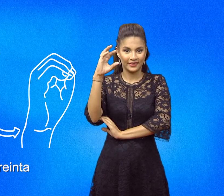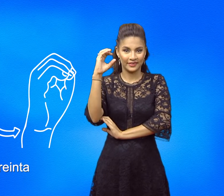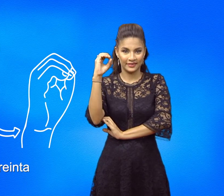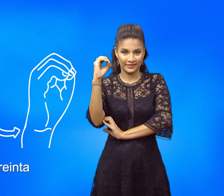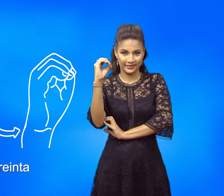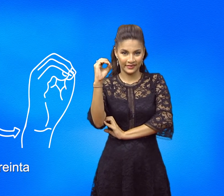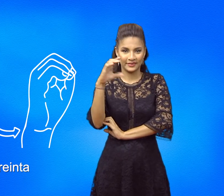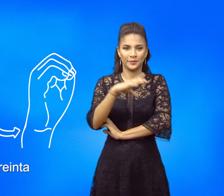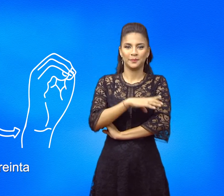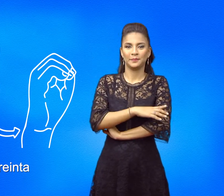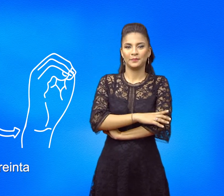30